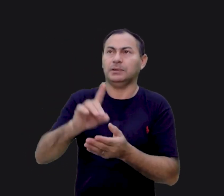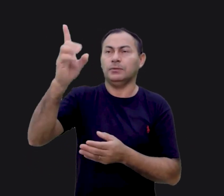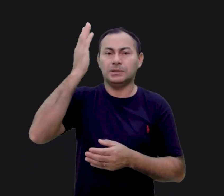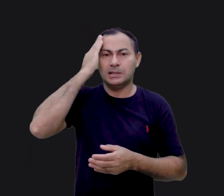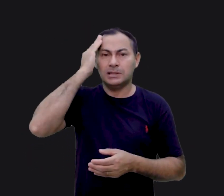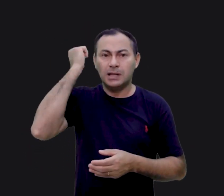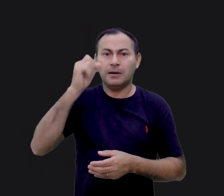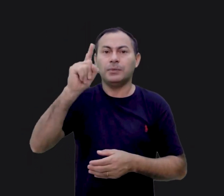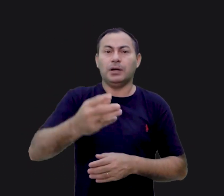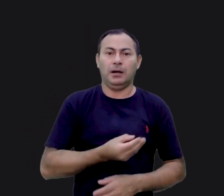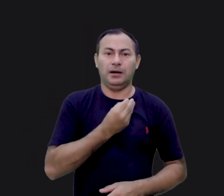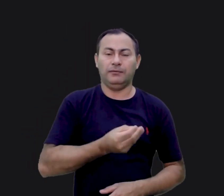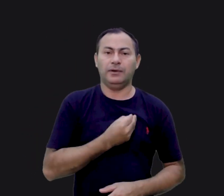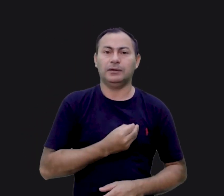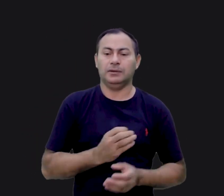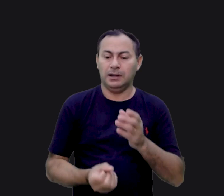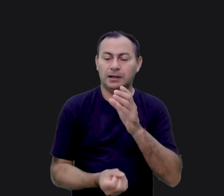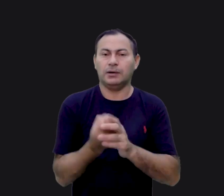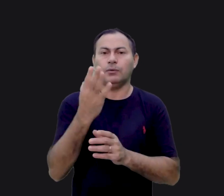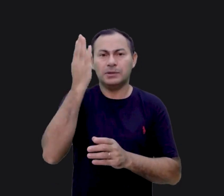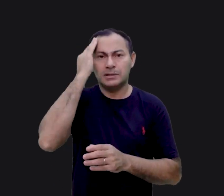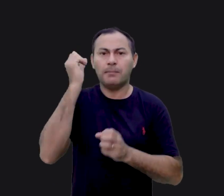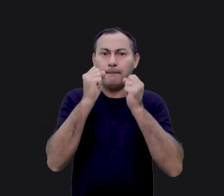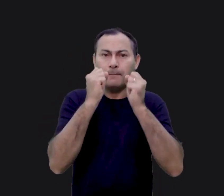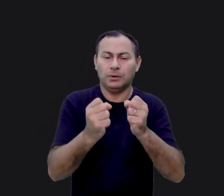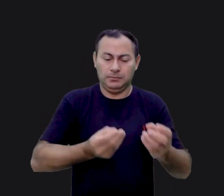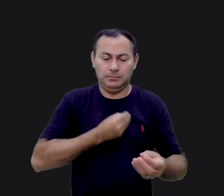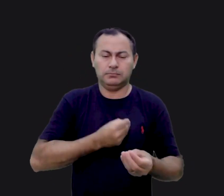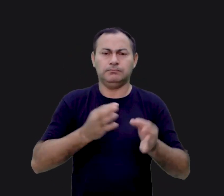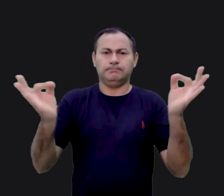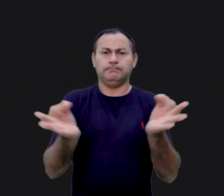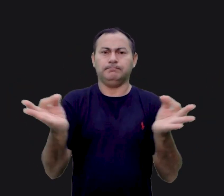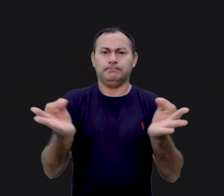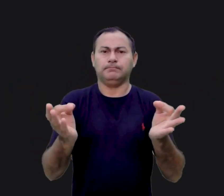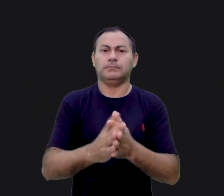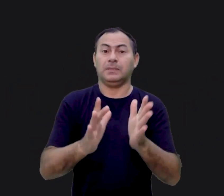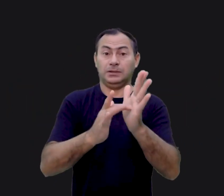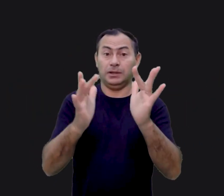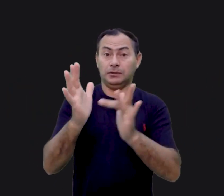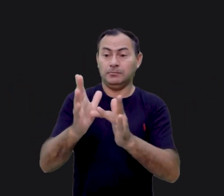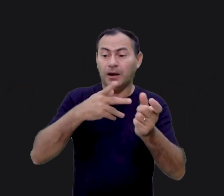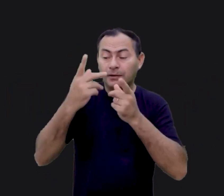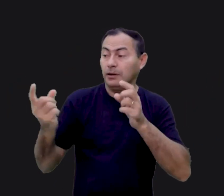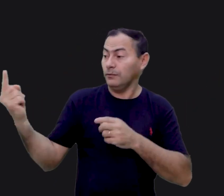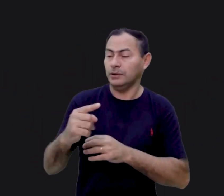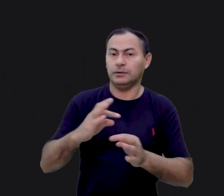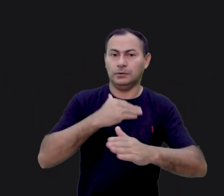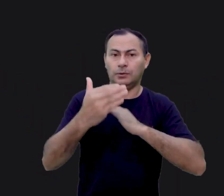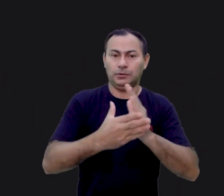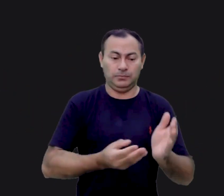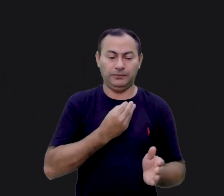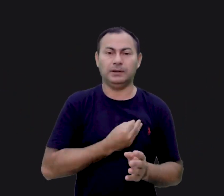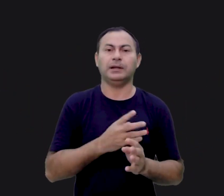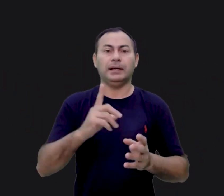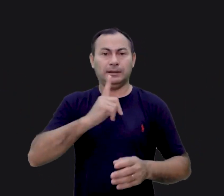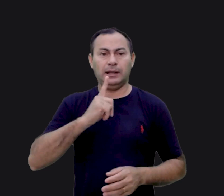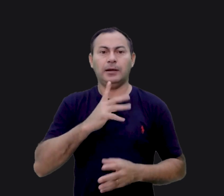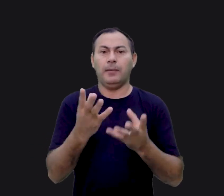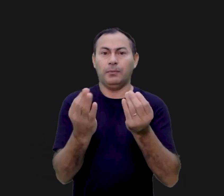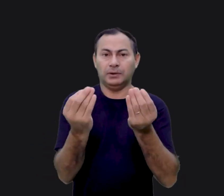Deus sabe o que é a vida ele a criou E sabe como podemos viver plenamente Jesus disse eu vim para que tenham vida e a